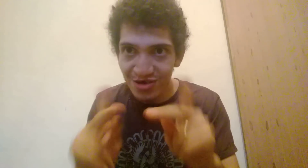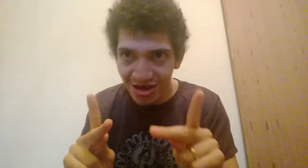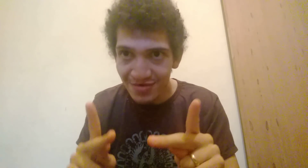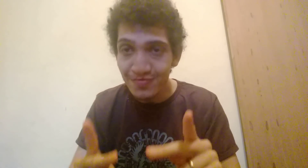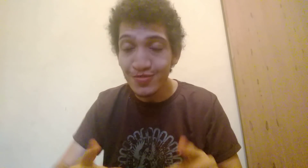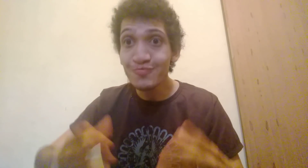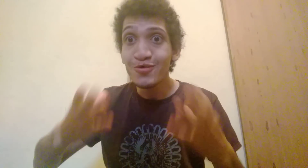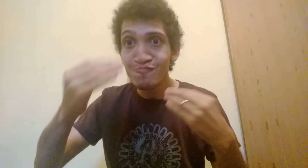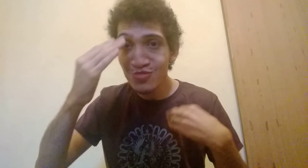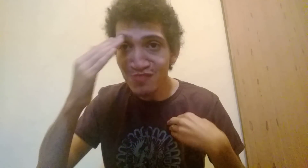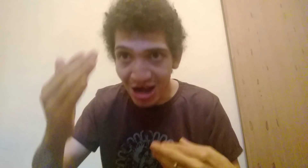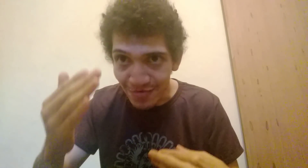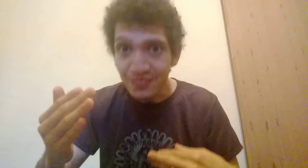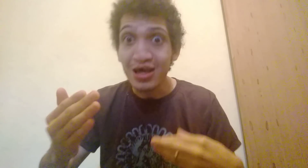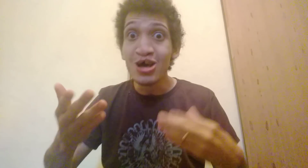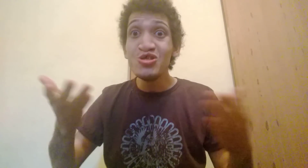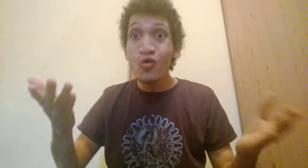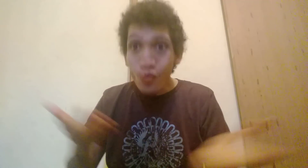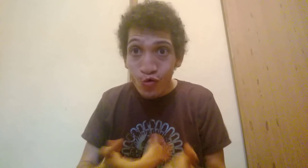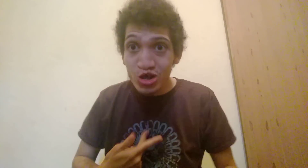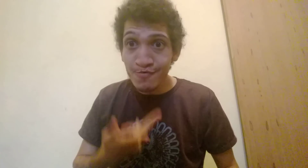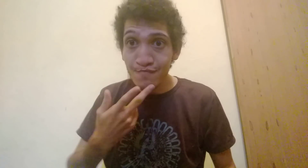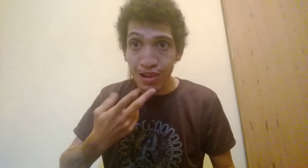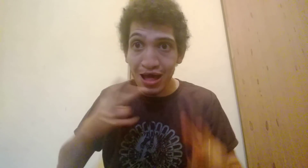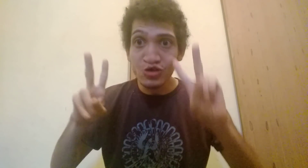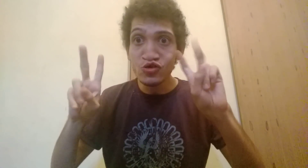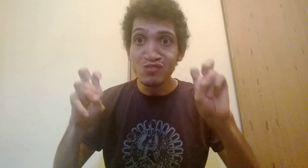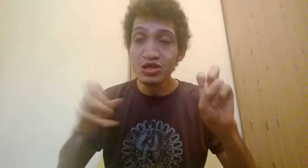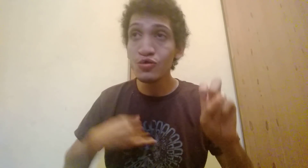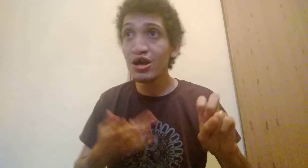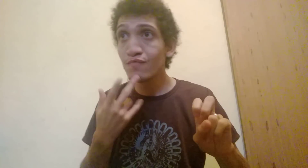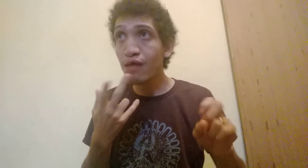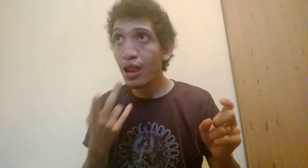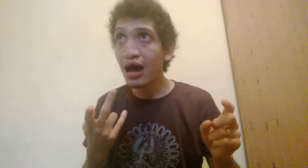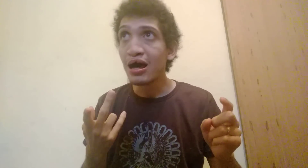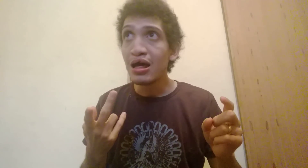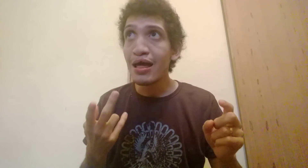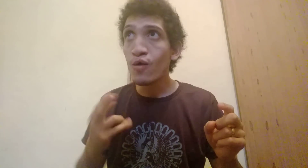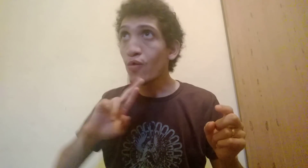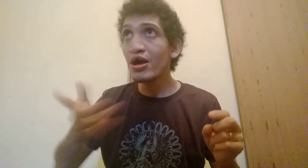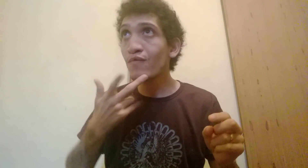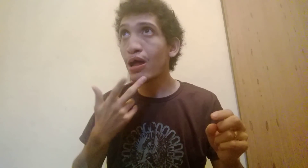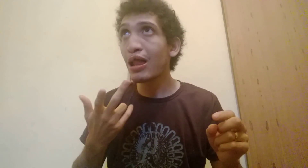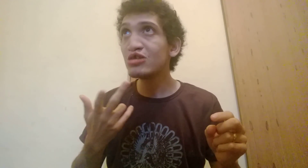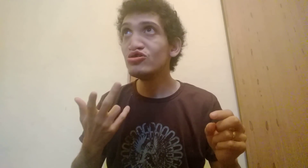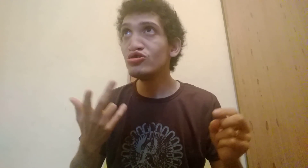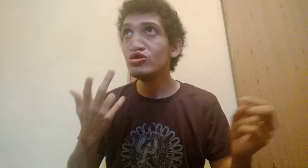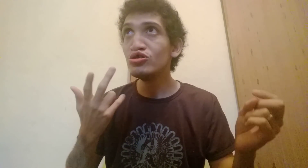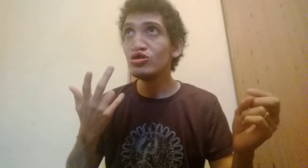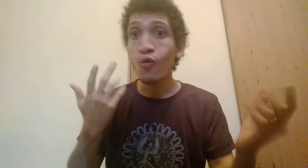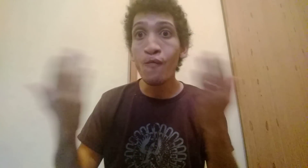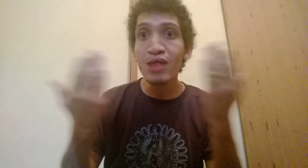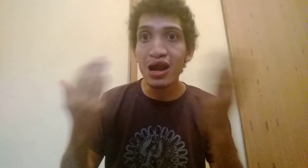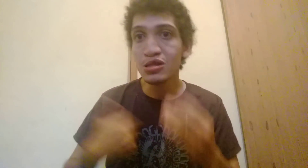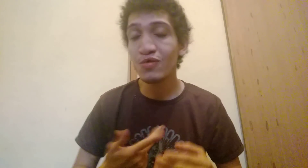ok? Então, muito obrigado. E hoje eu vou falar, sobre isso que eu quero falar, eu não quero falar de comparação,